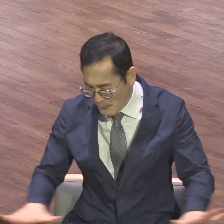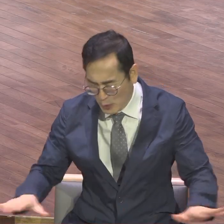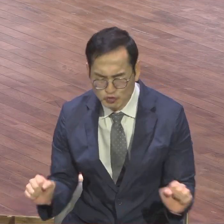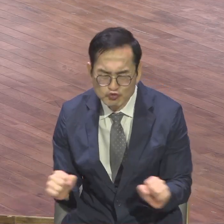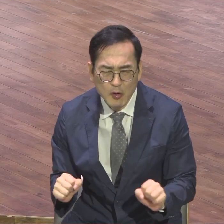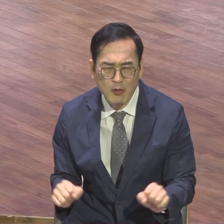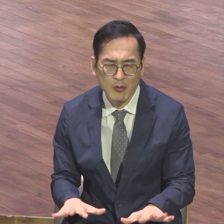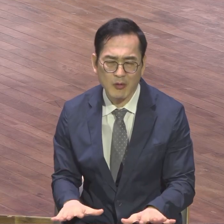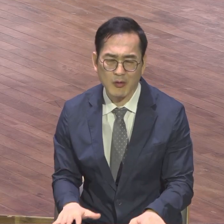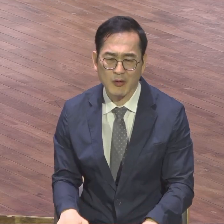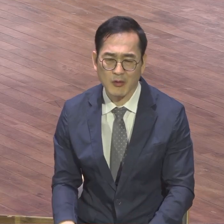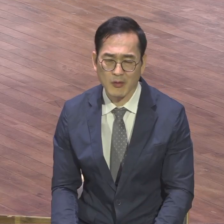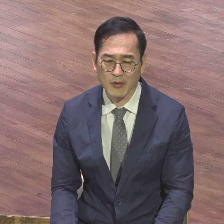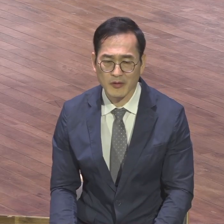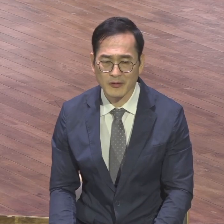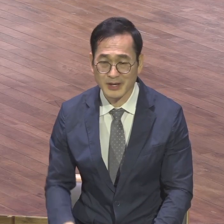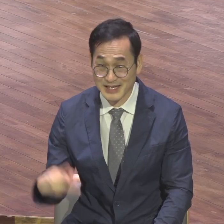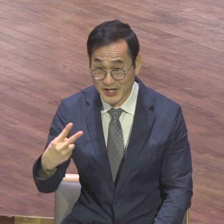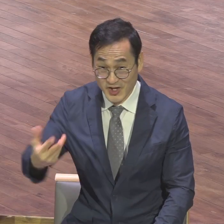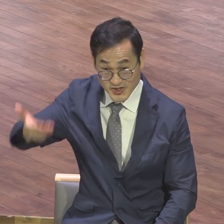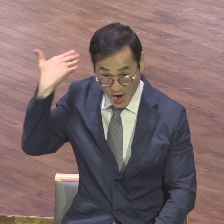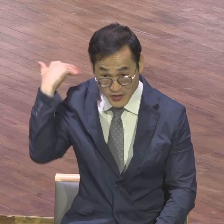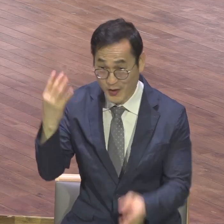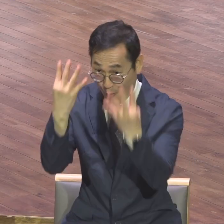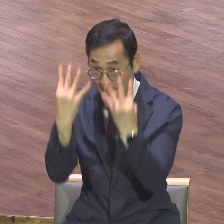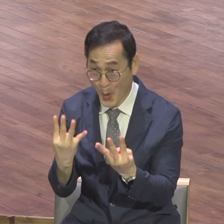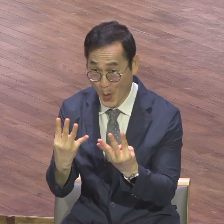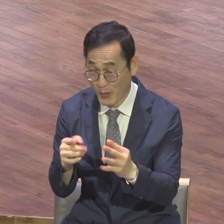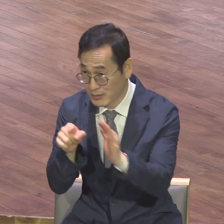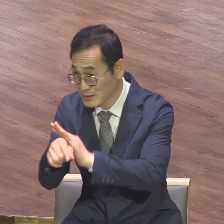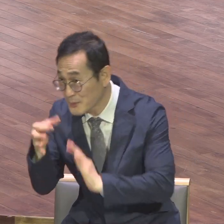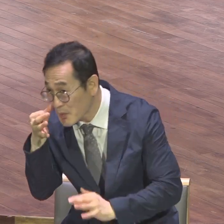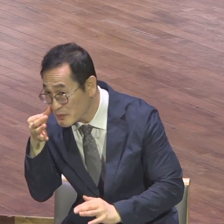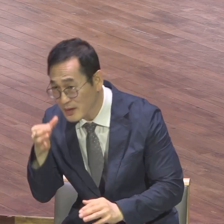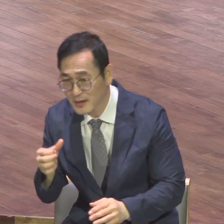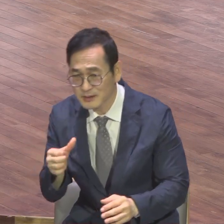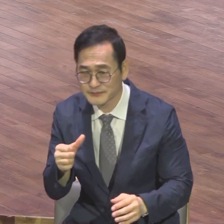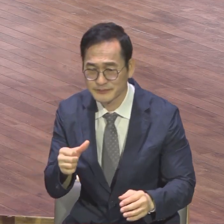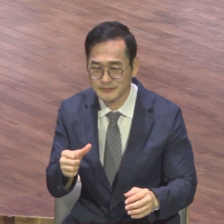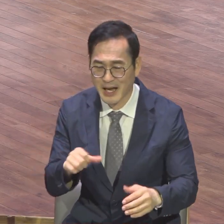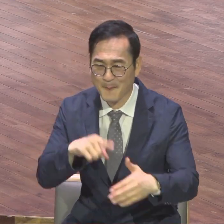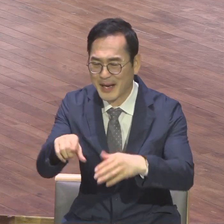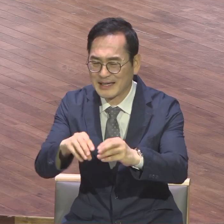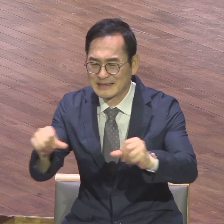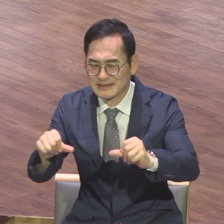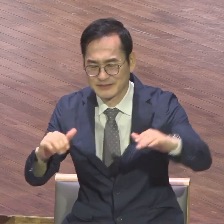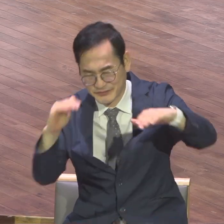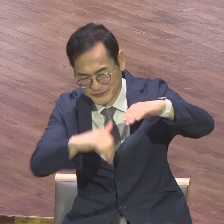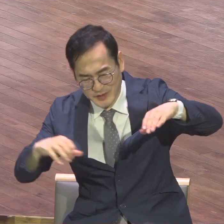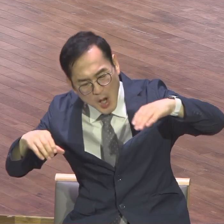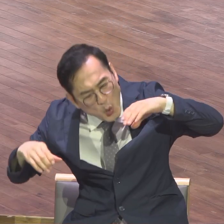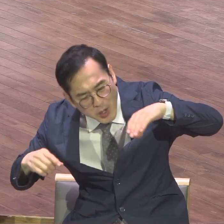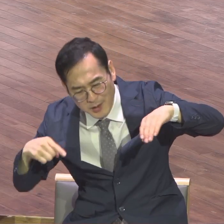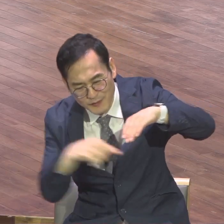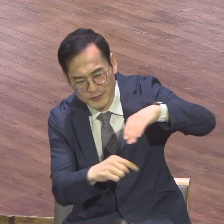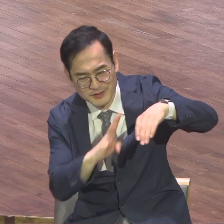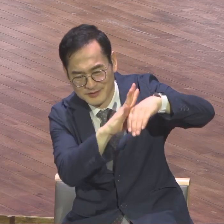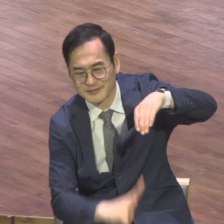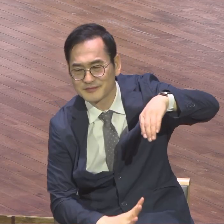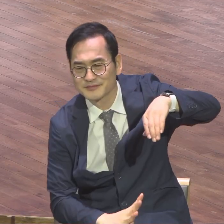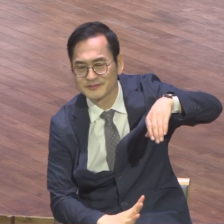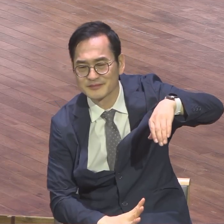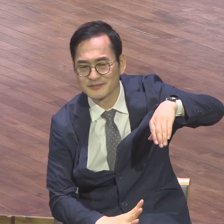감옥에 2000년 전에 감옥을 제가 가보니까요. 그냥 흙 속에 밖에는 철장인데 안에는 그냥 맨